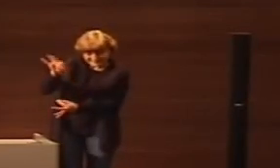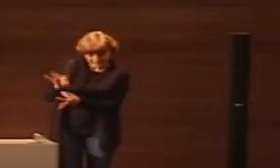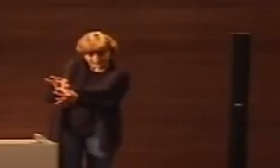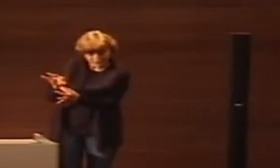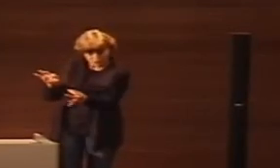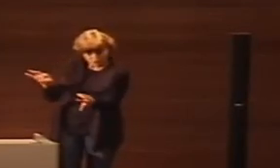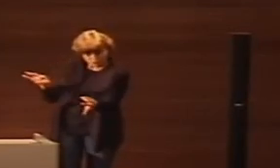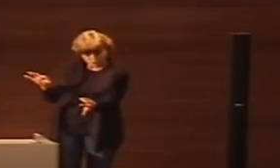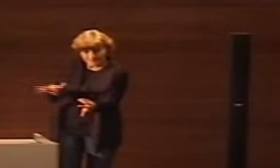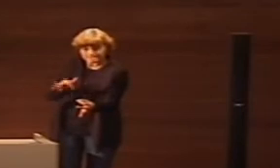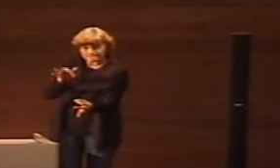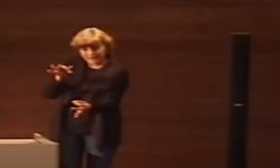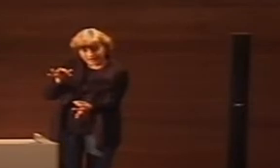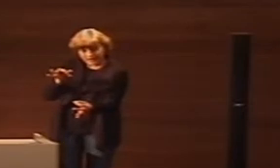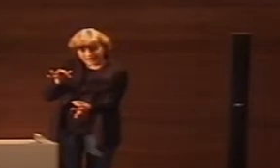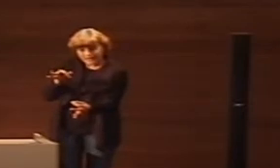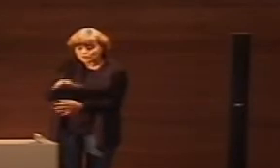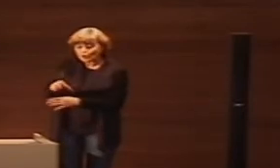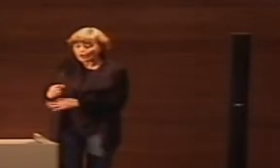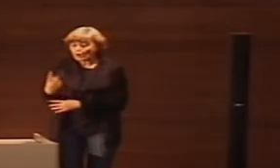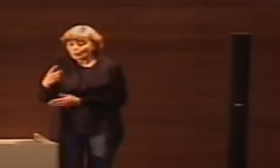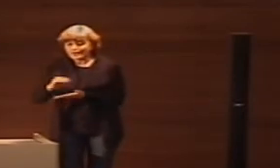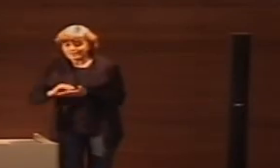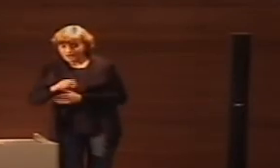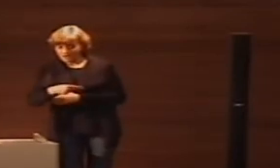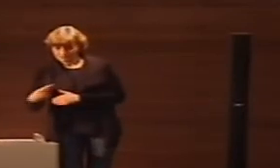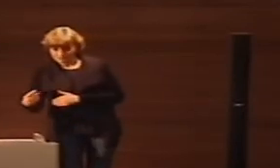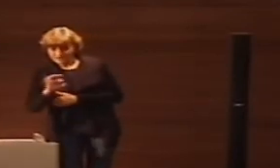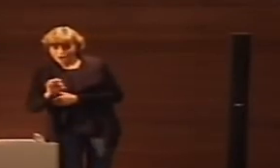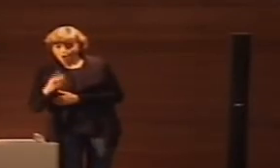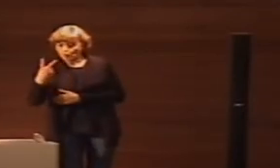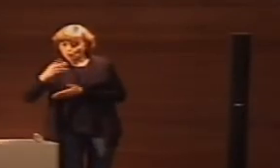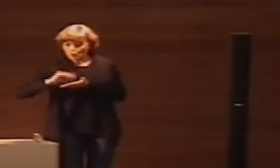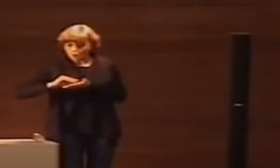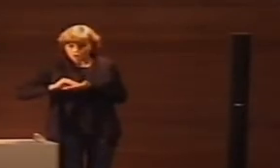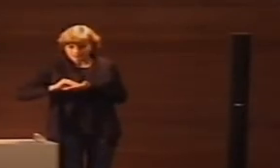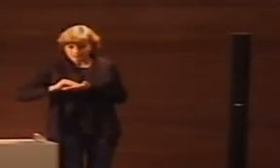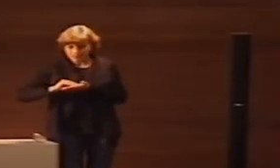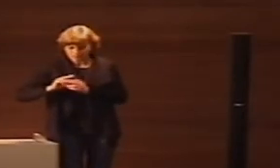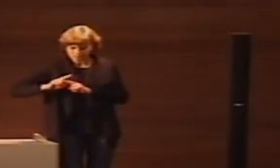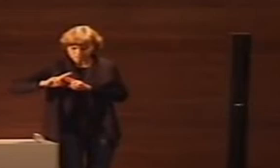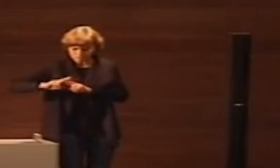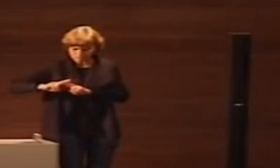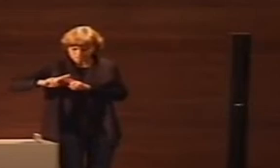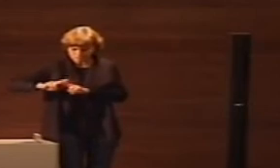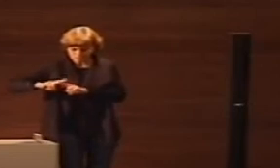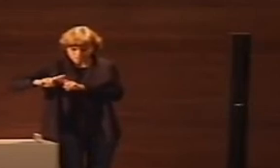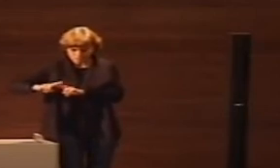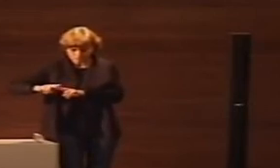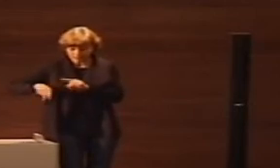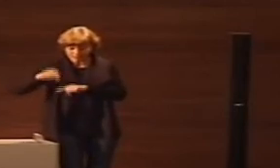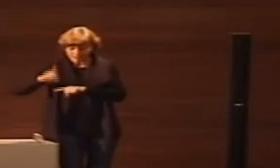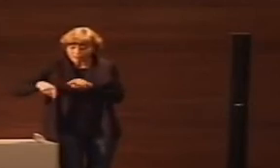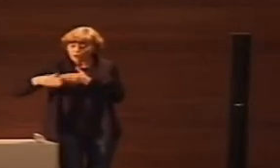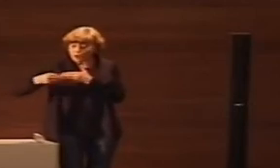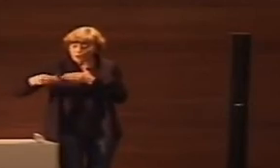algunos casos de la frecuencia de recogida o del tipo de fracción de la que estemos hablando, pues el ciudadano paga más o